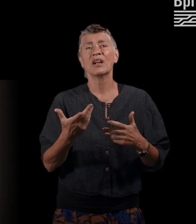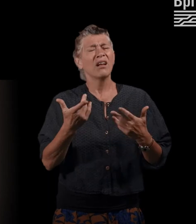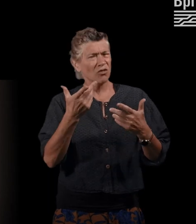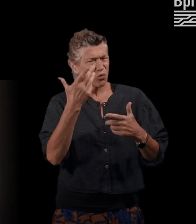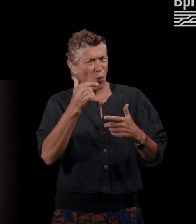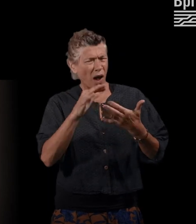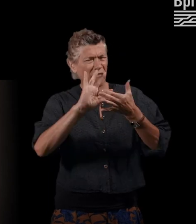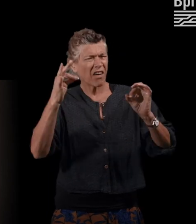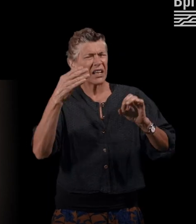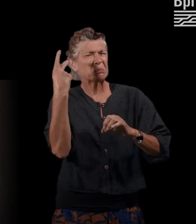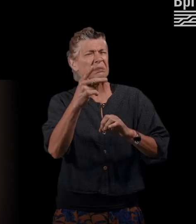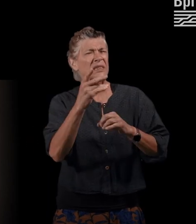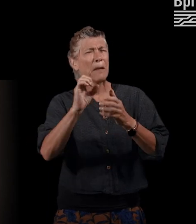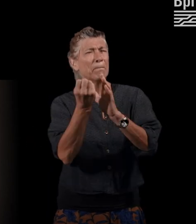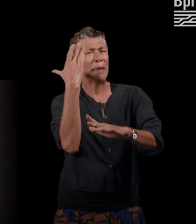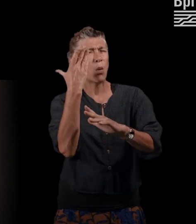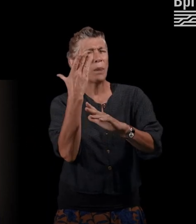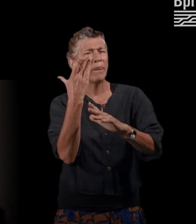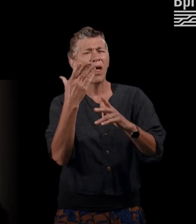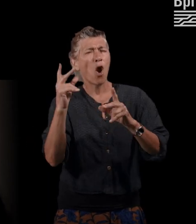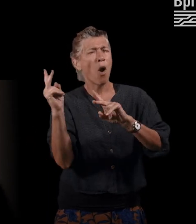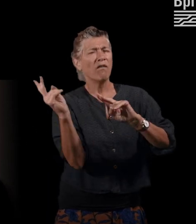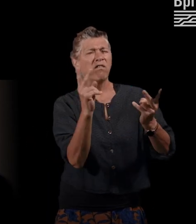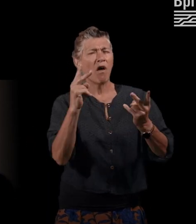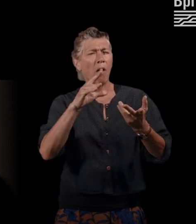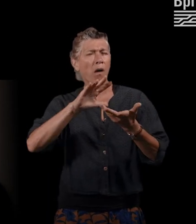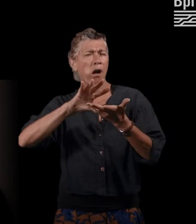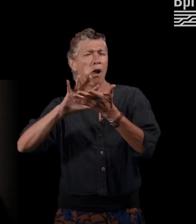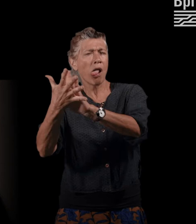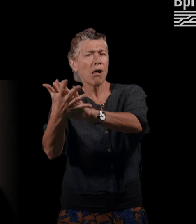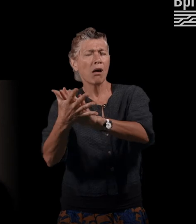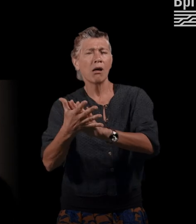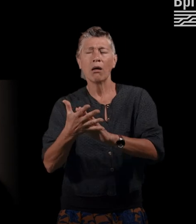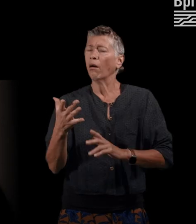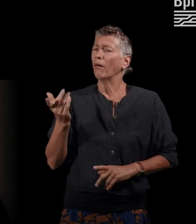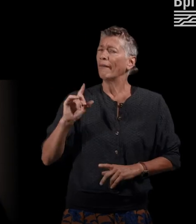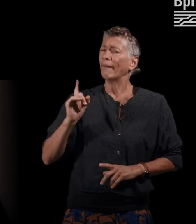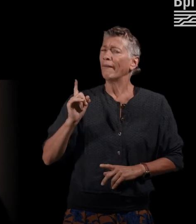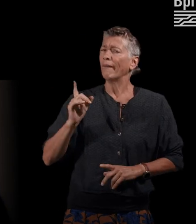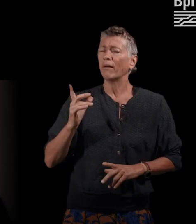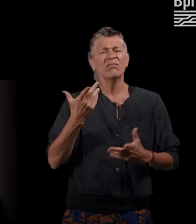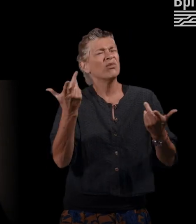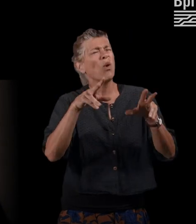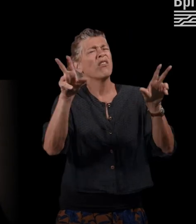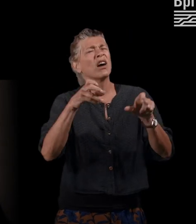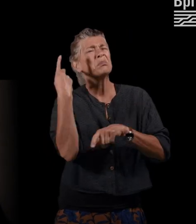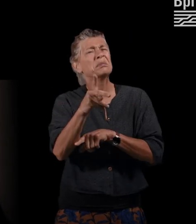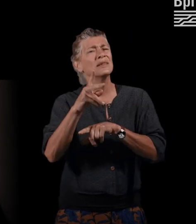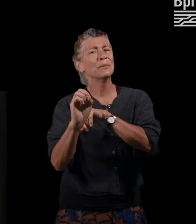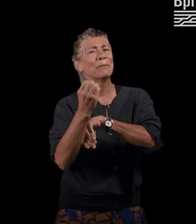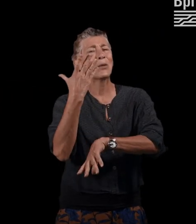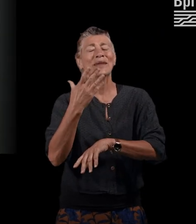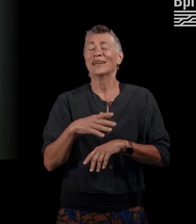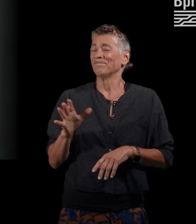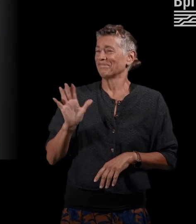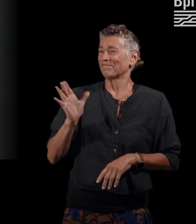C'est la devise de Beyrouth, c'est ça, cette phrase? Le vent serait-il en train de tourner? C'est quoi la devise de Beyrouth? La devise de